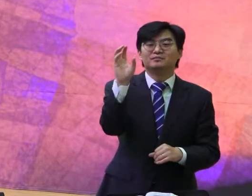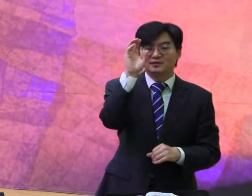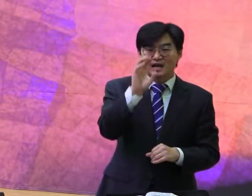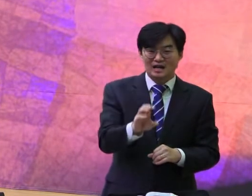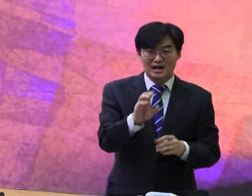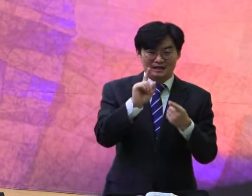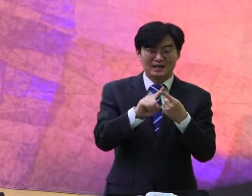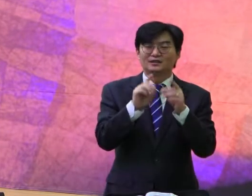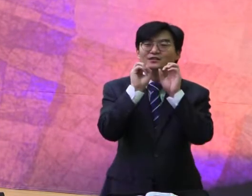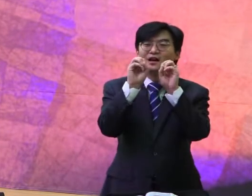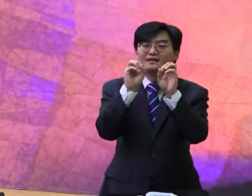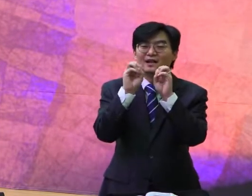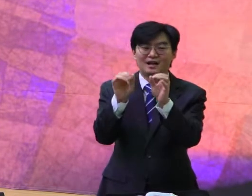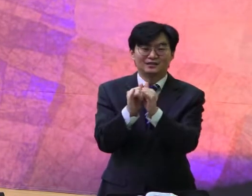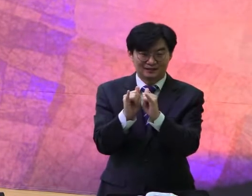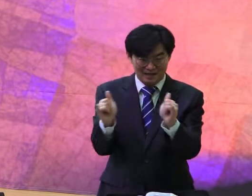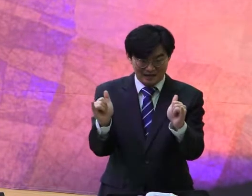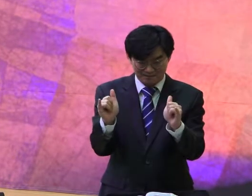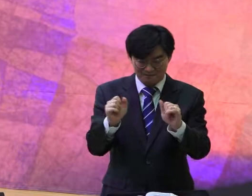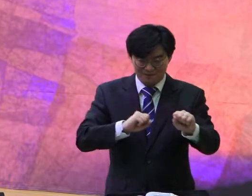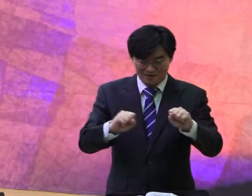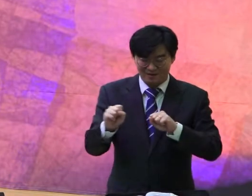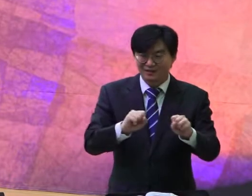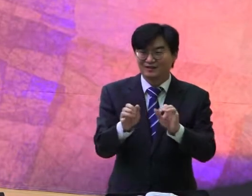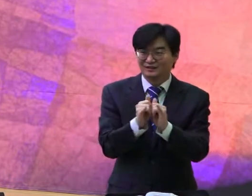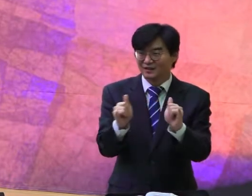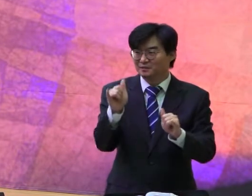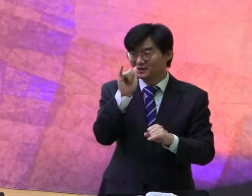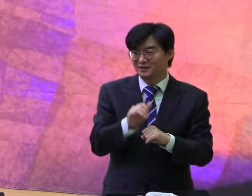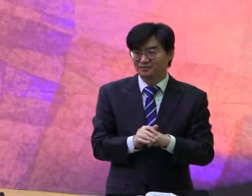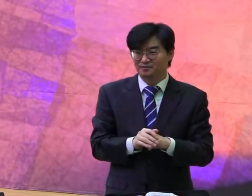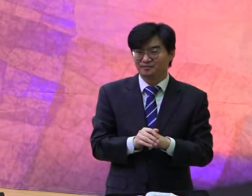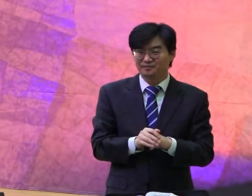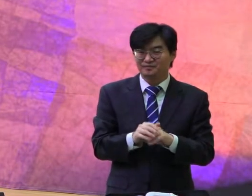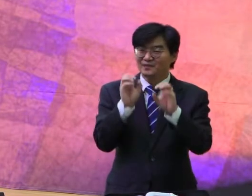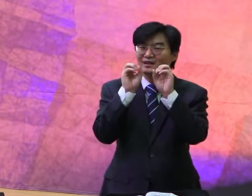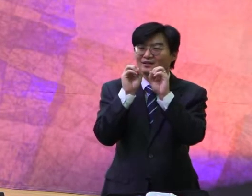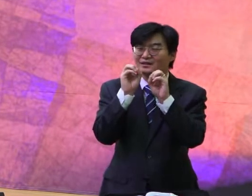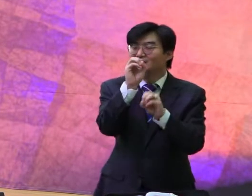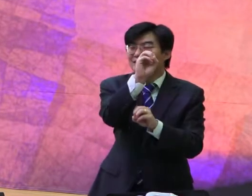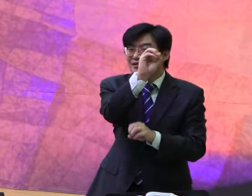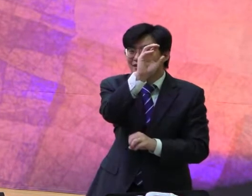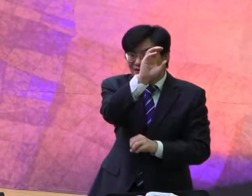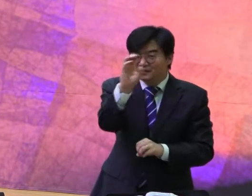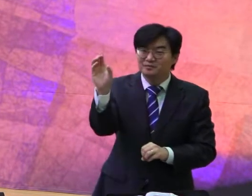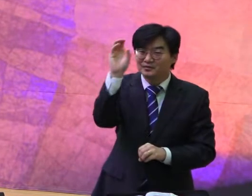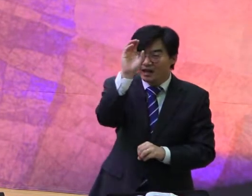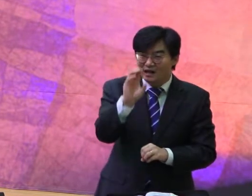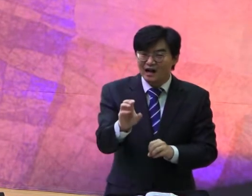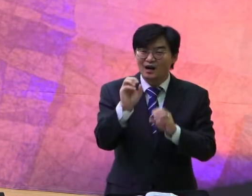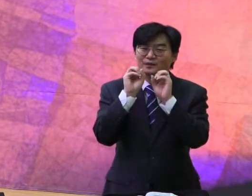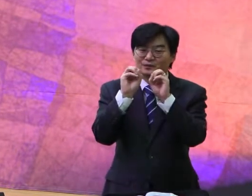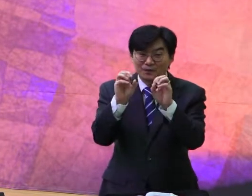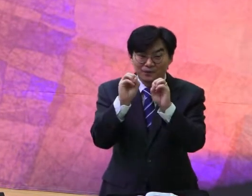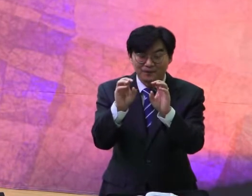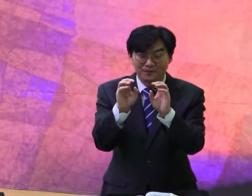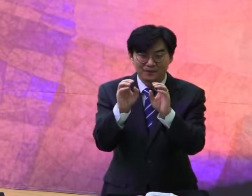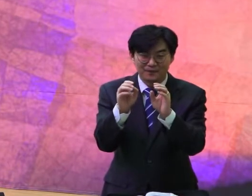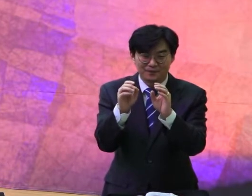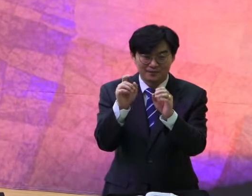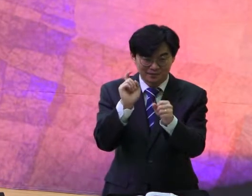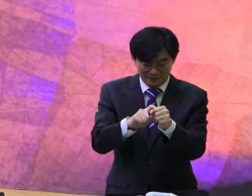아주 유명한 여성분이십니다. 여러 책을 썼는데 십자가의 도라는 책에 보면 이런 십자가에